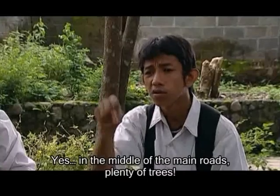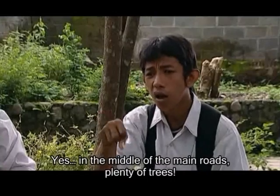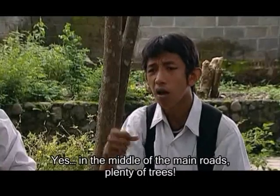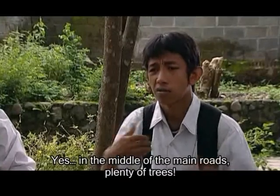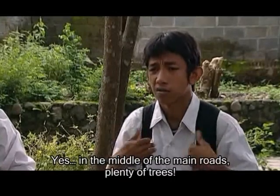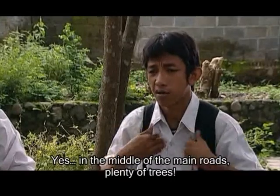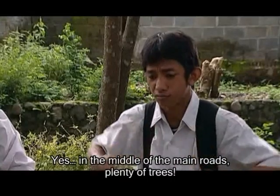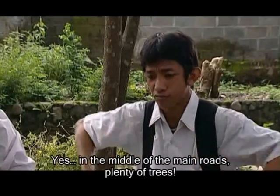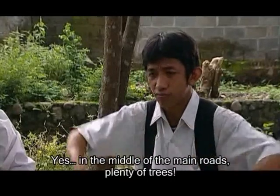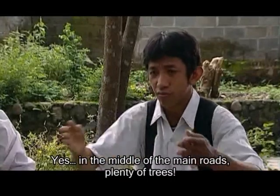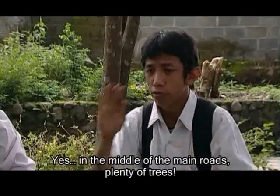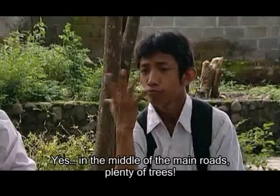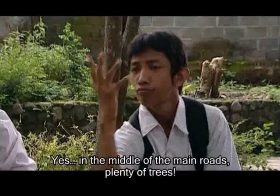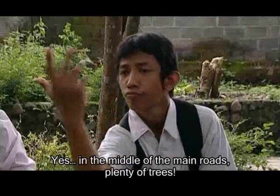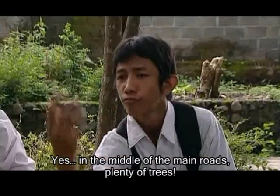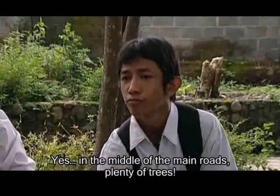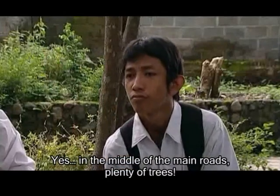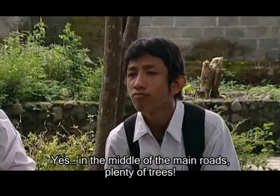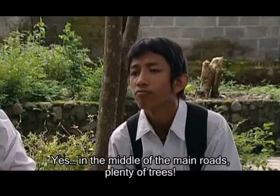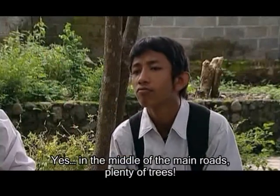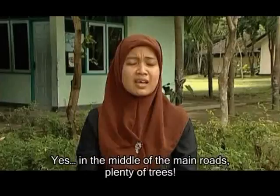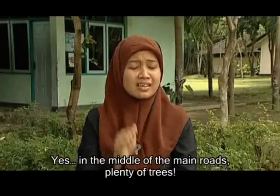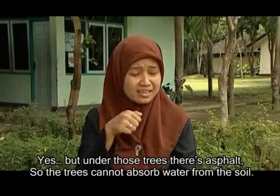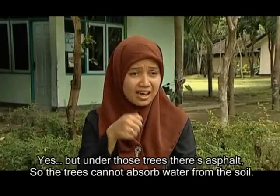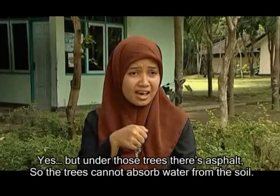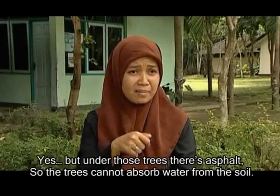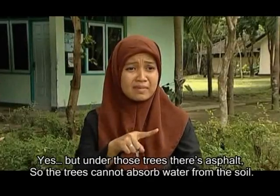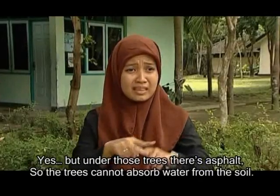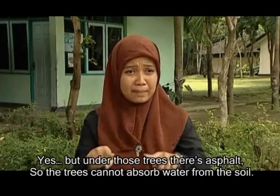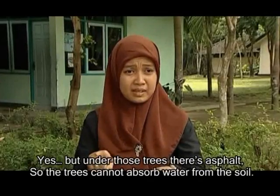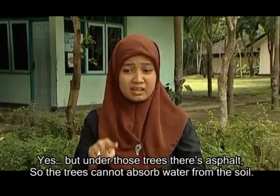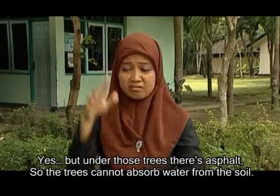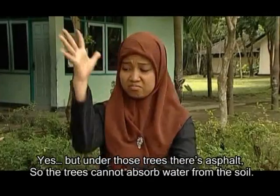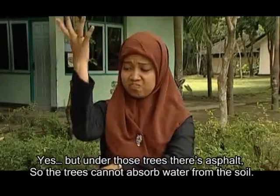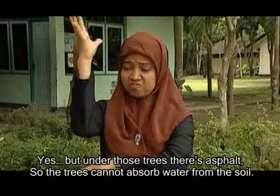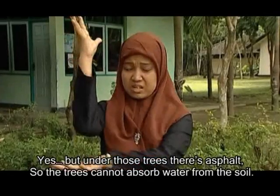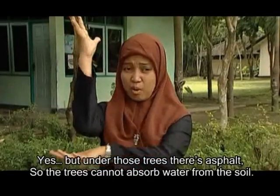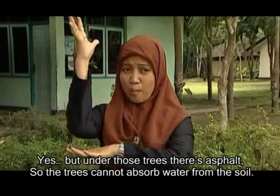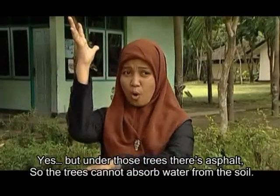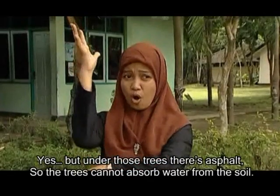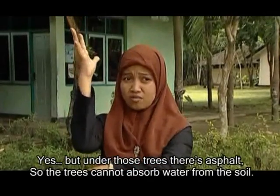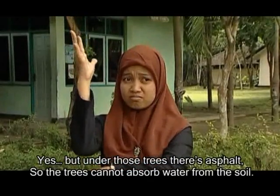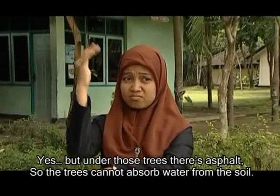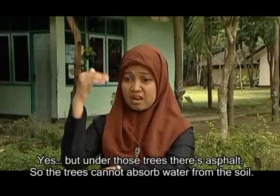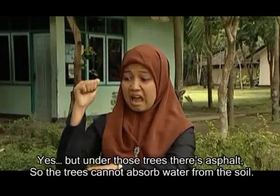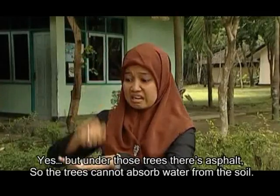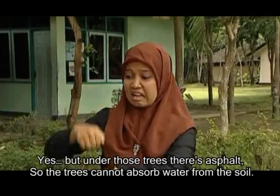Ada, Bu. Di tengah jalan raya ada banyak pohon. Iya, tapi di bawah pohon ada